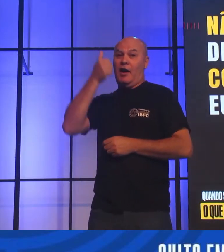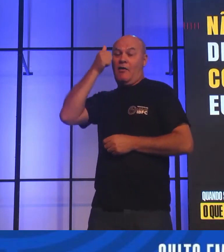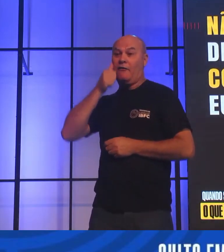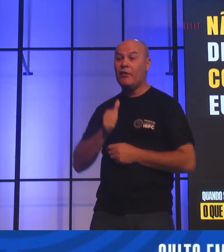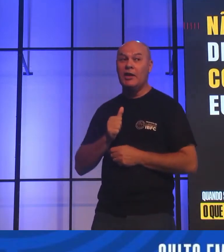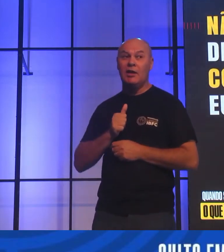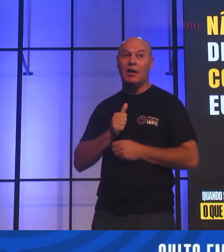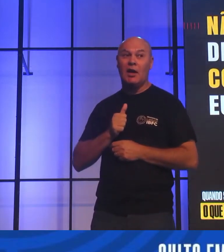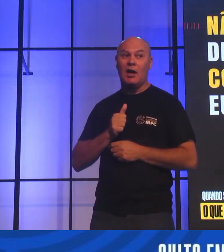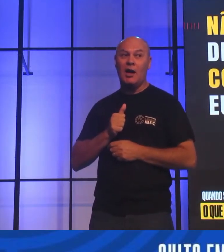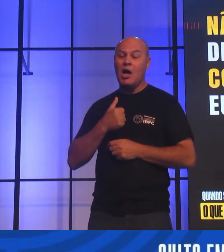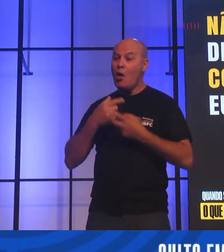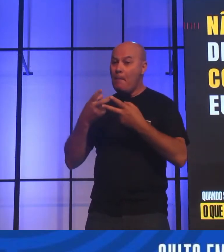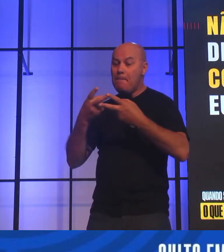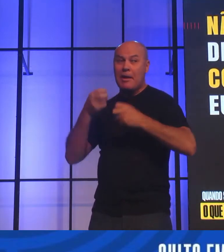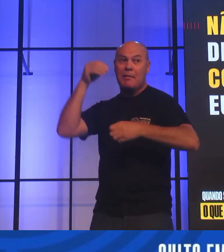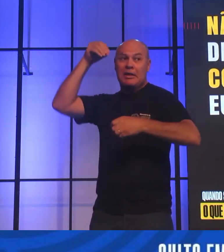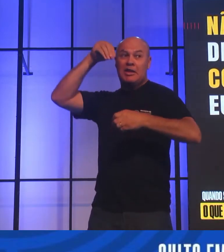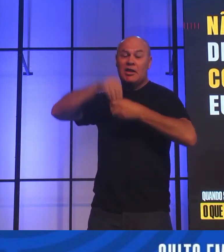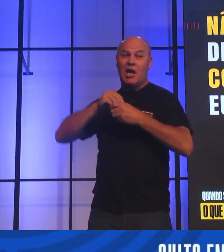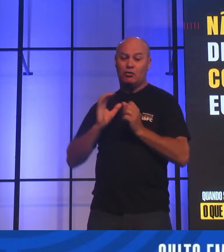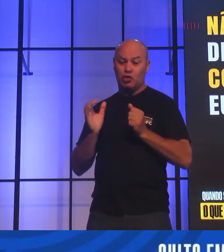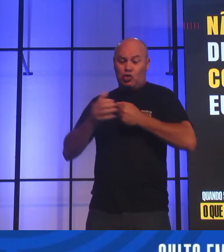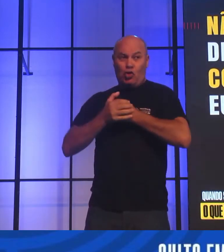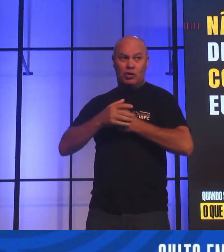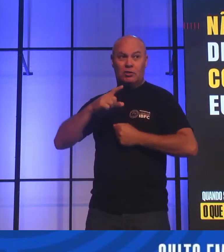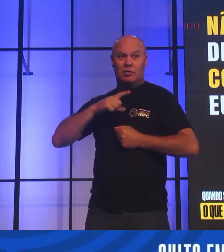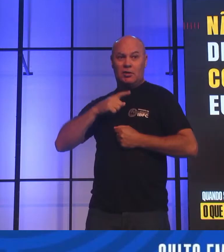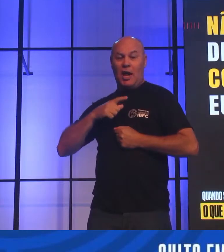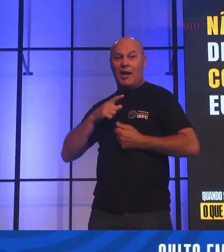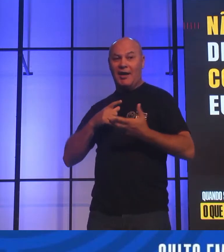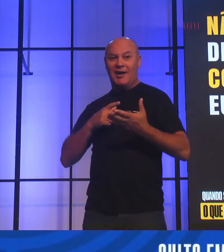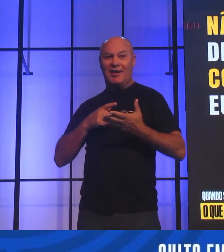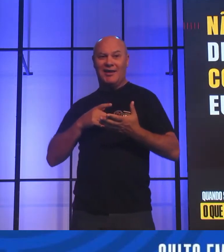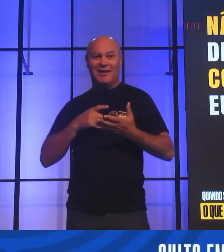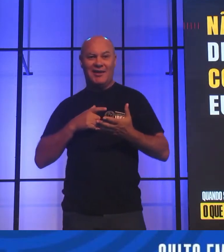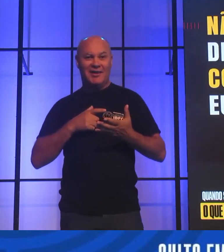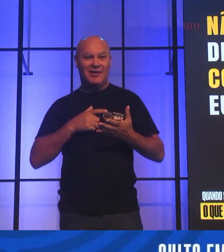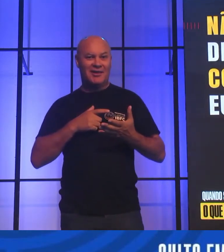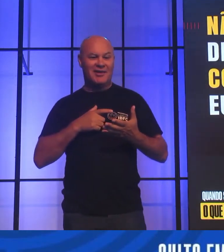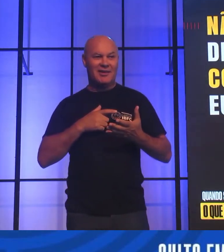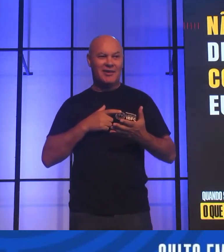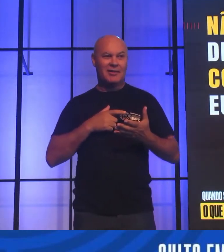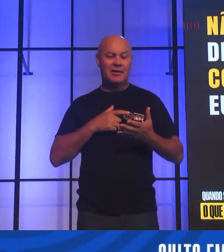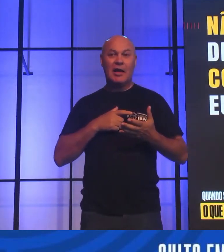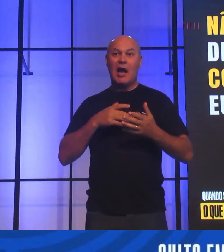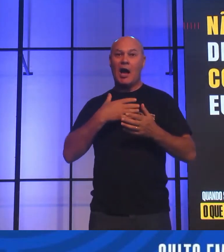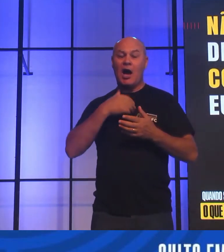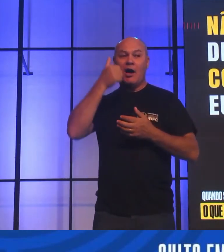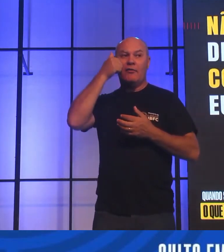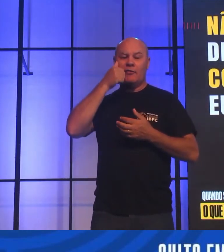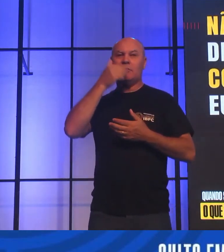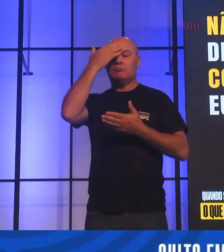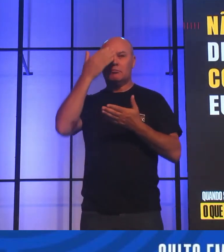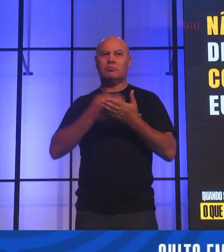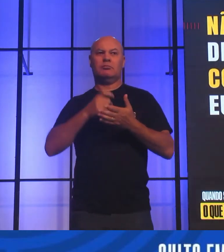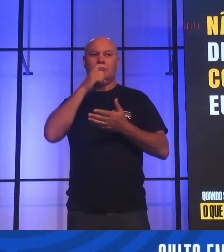não podemos, eu não posso, você não pode reagir de uma maneira contrária ao que você realmente